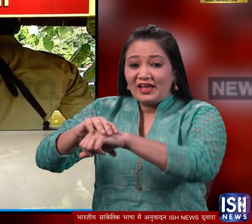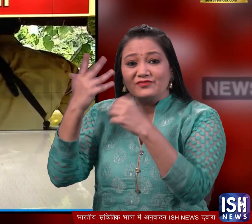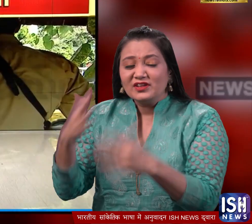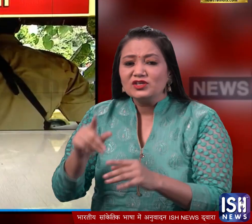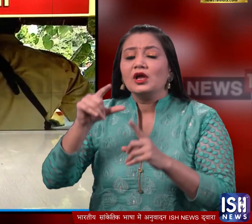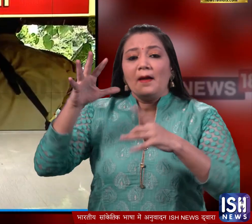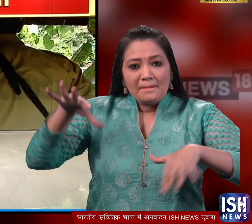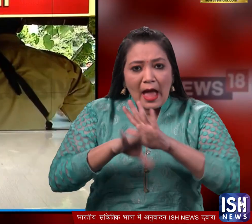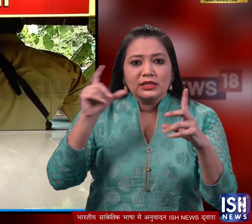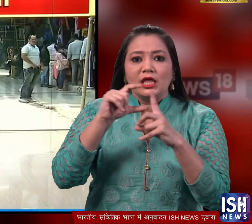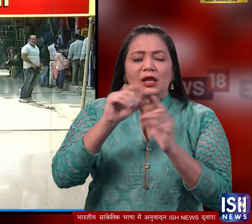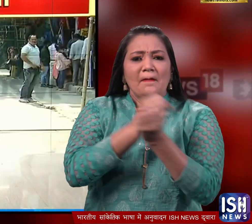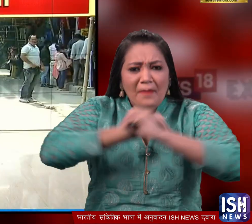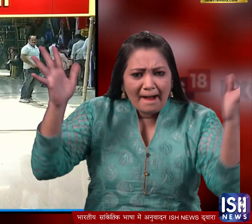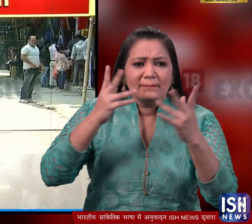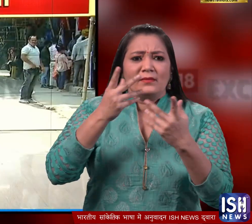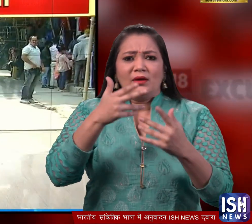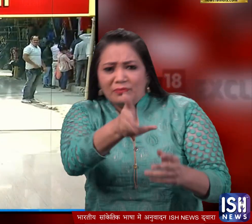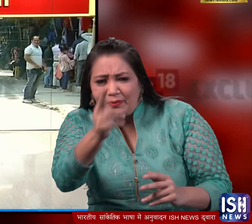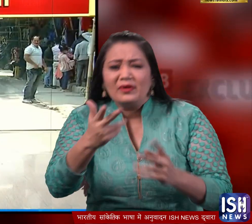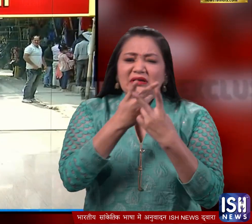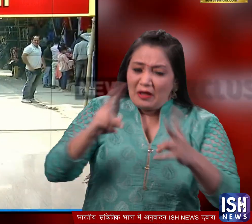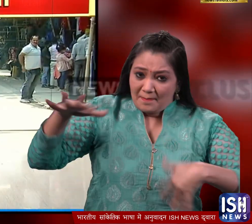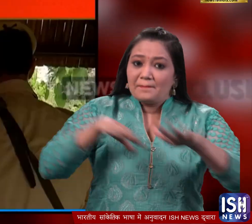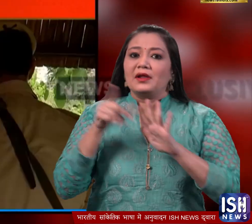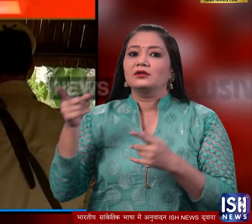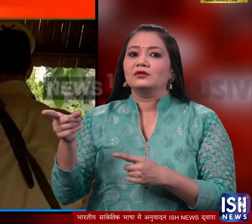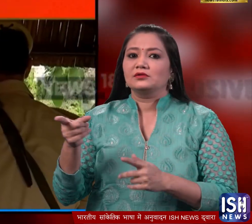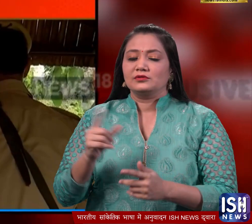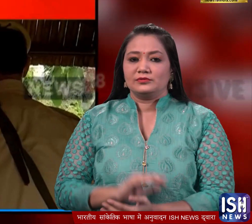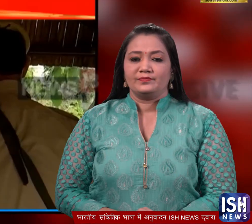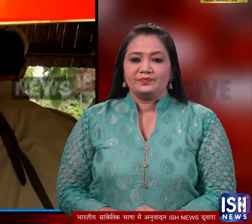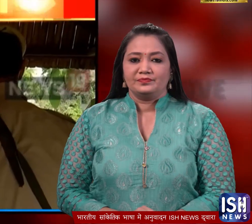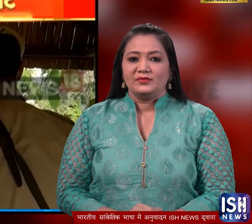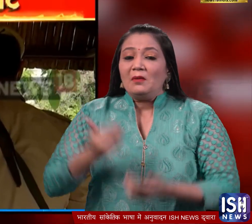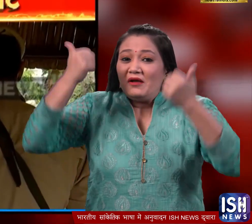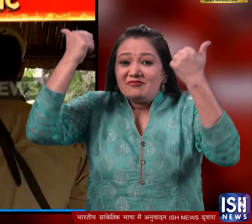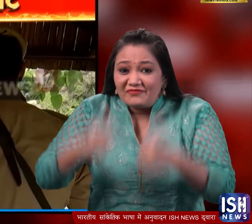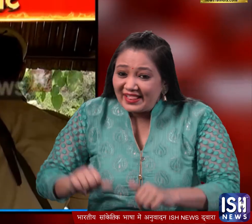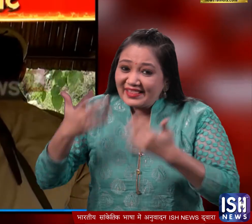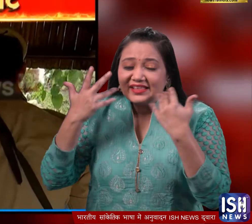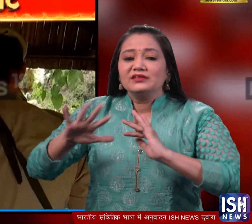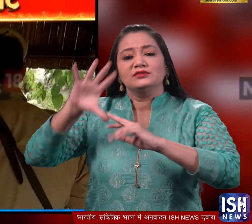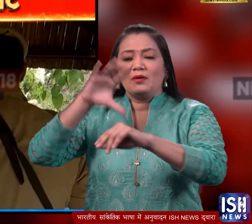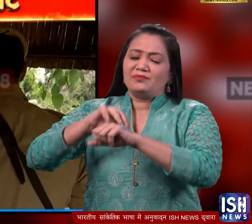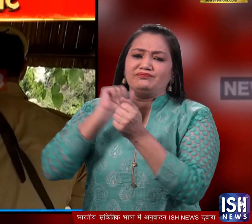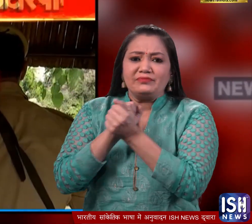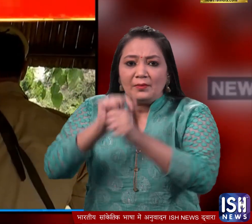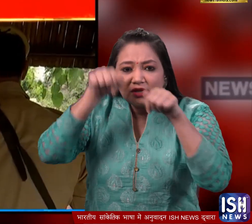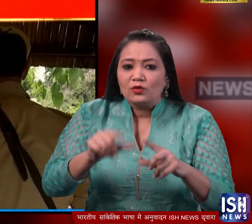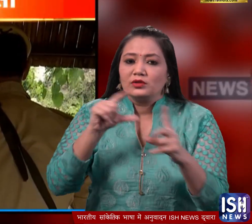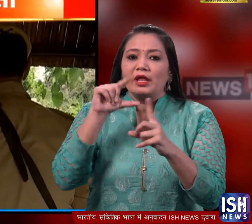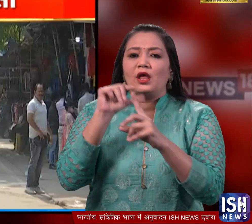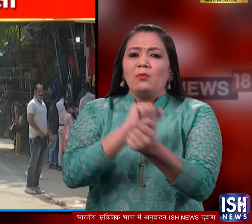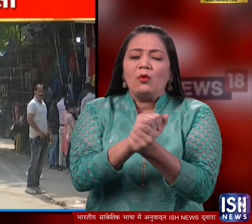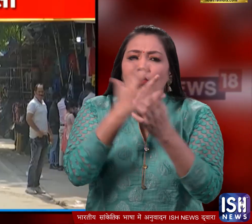वो दिल्ली में किसी बड़े हमले की साजिश को अंजाम देने की फिराक में था। जिसे नाकाम करने के बाद भी दिल्ली पुलिस कोई जोखिम